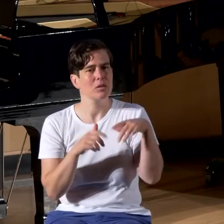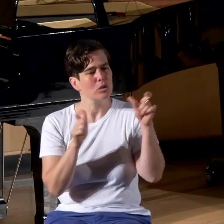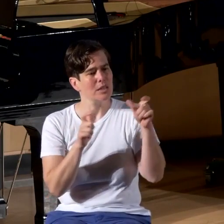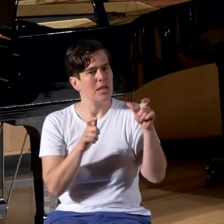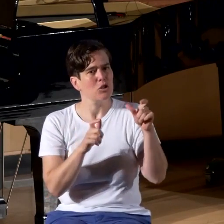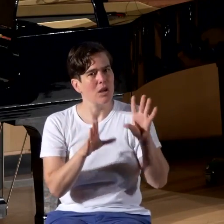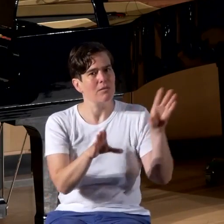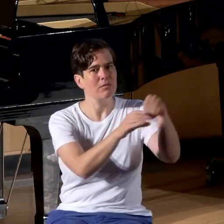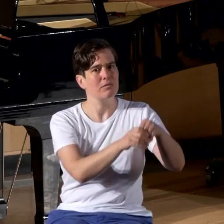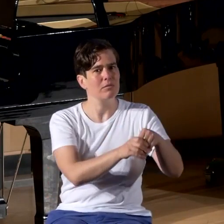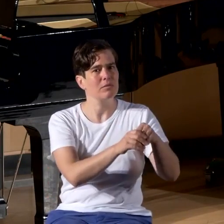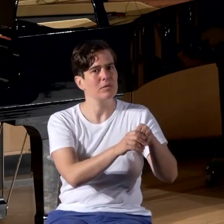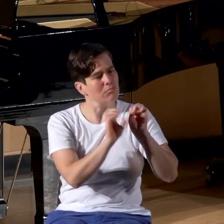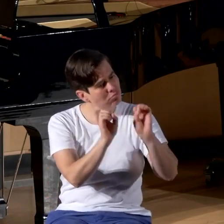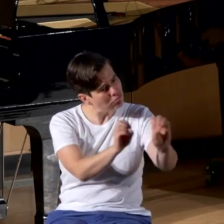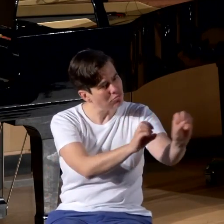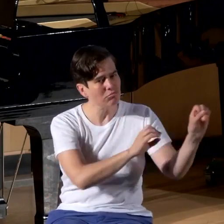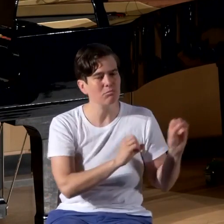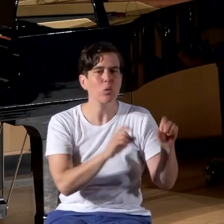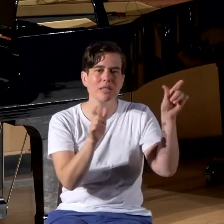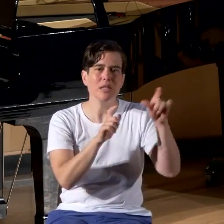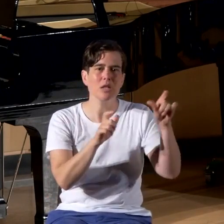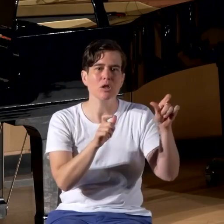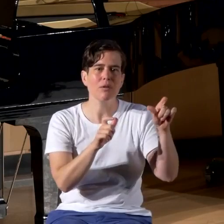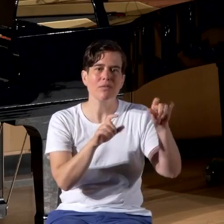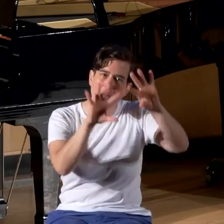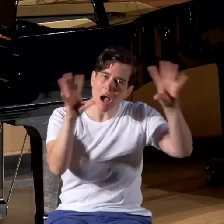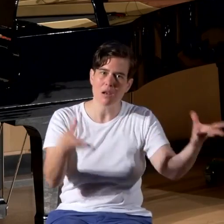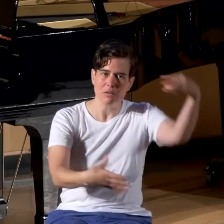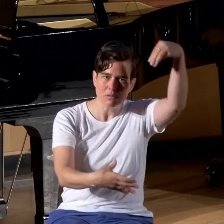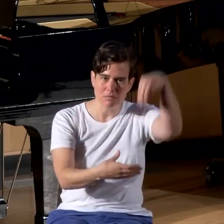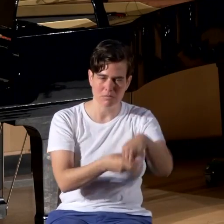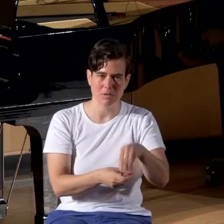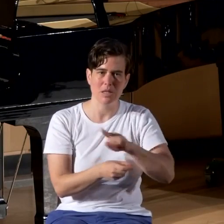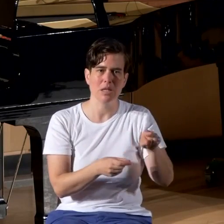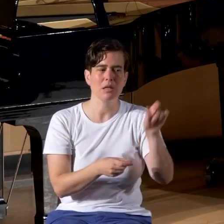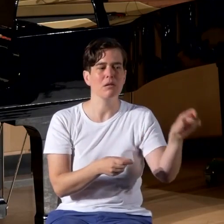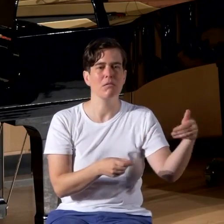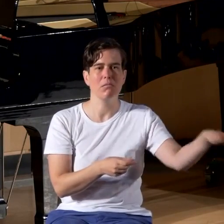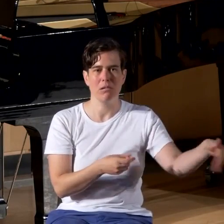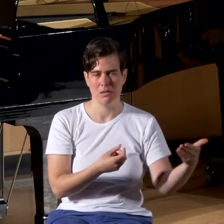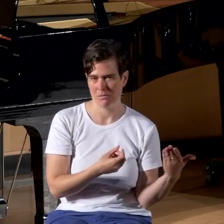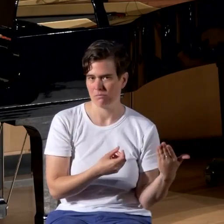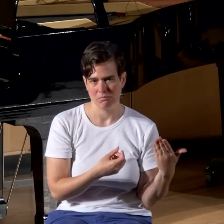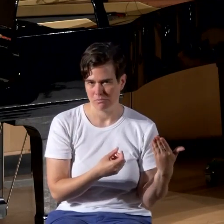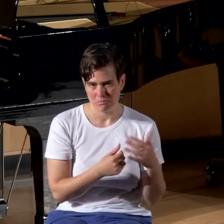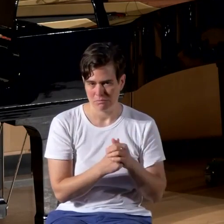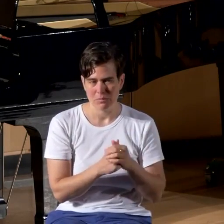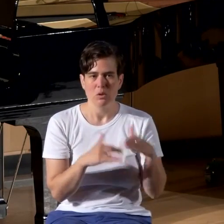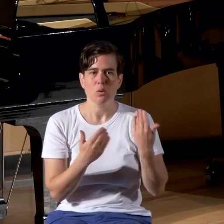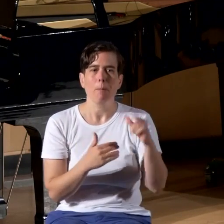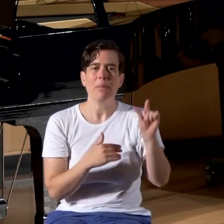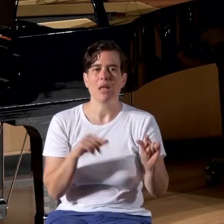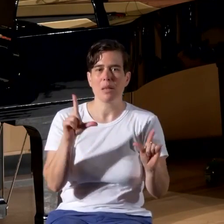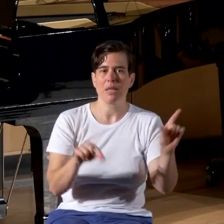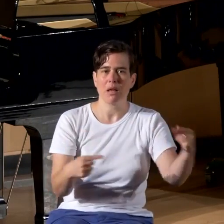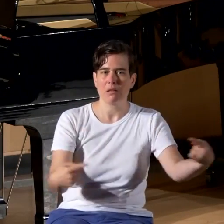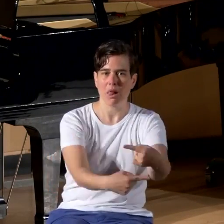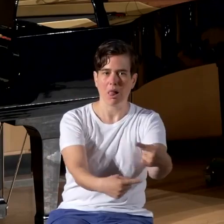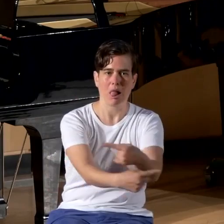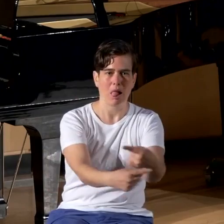Gesellschaft eintreten, die nicht ausgrenzt. Eine, die niemanden zurücklässt. Eine, wo nicht die eine Minderheit gegen die